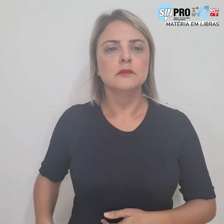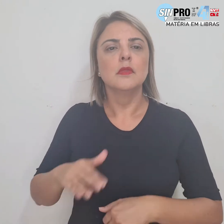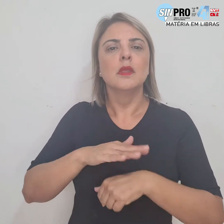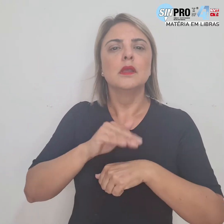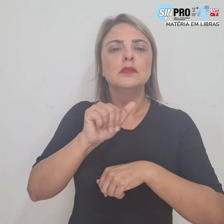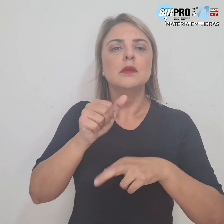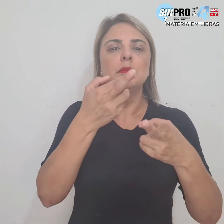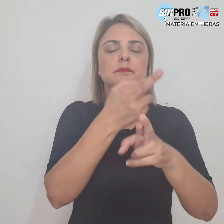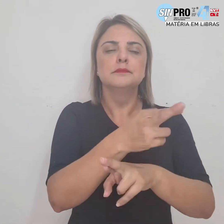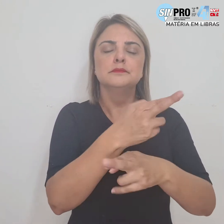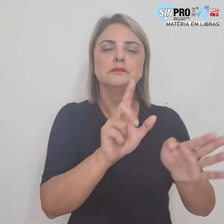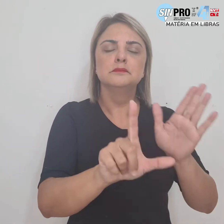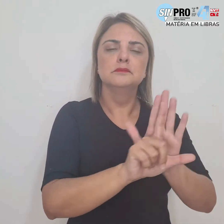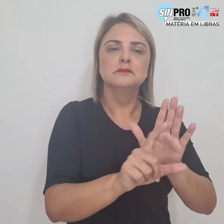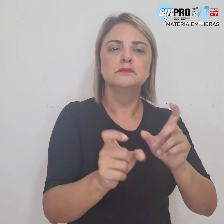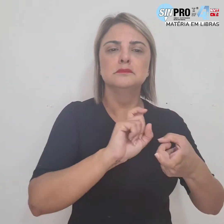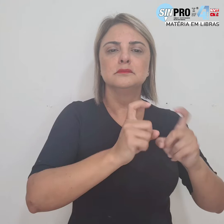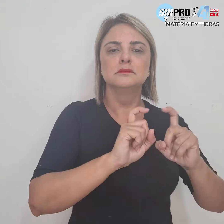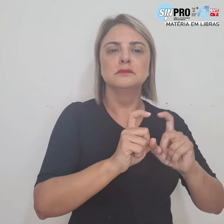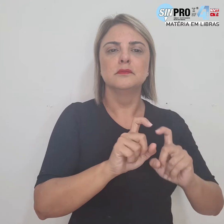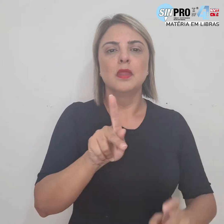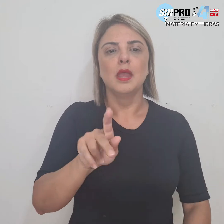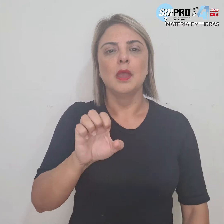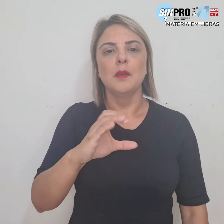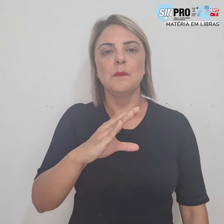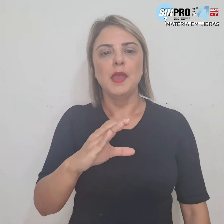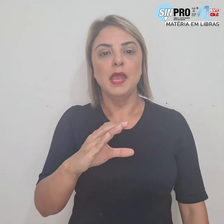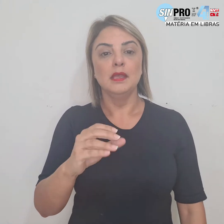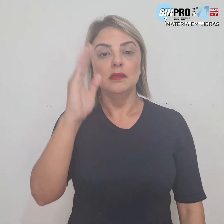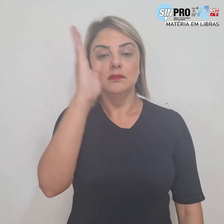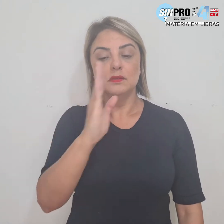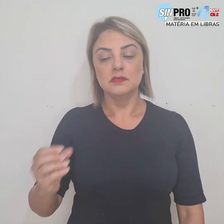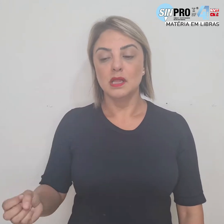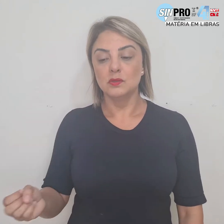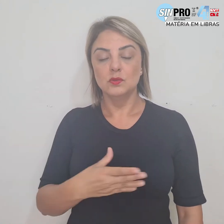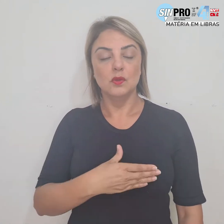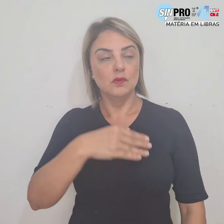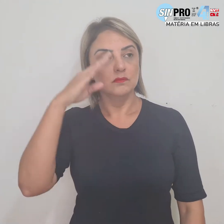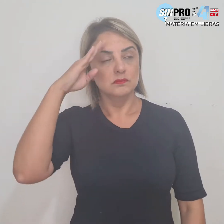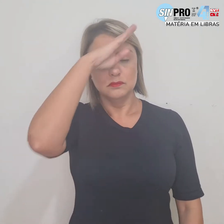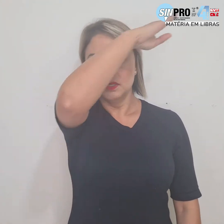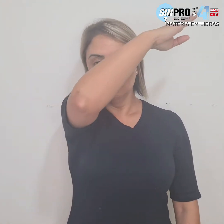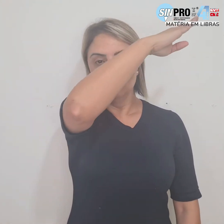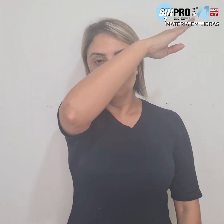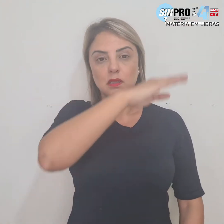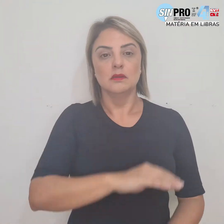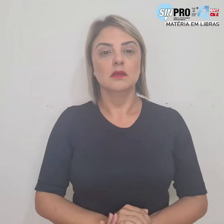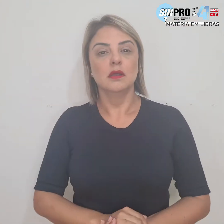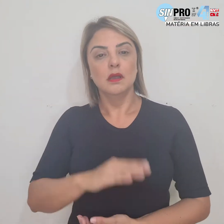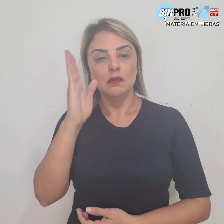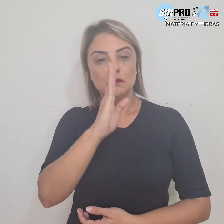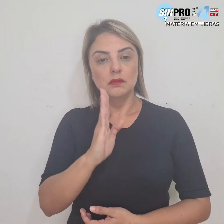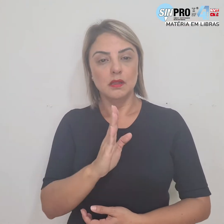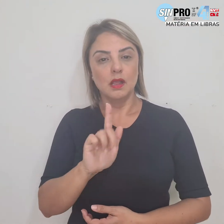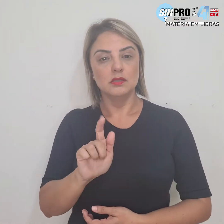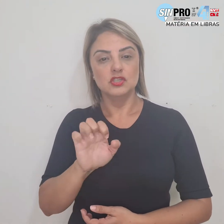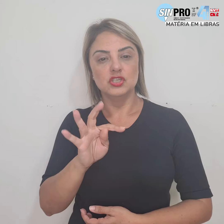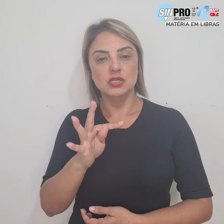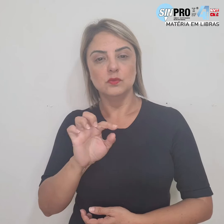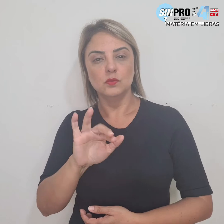a chamar a reforma administrativa de PEC do Estado Novo do Bolsonaro, em alusão ao Estado Novo de Getúlio